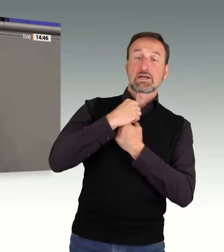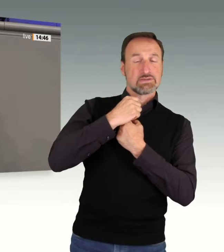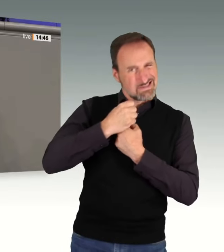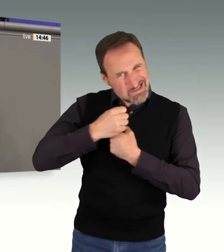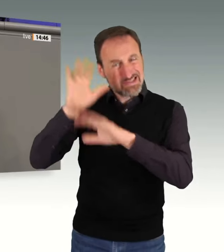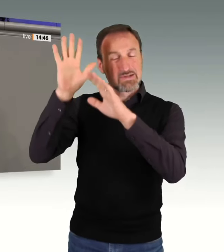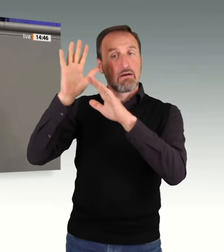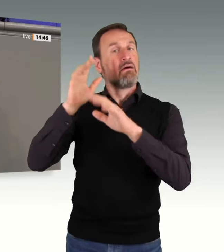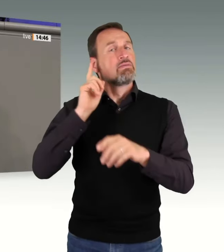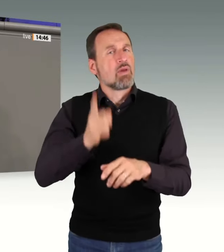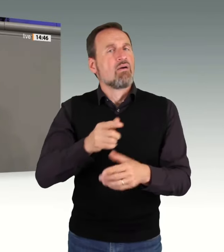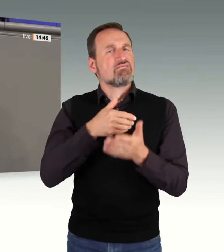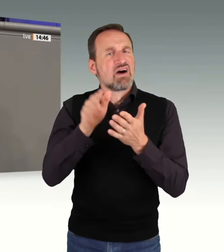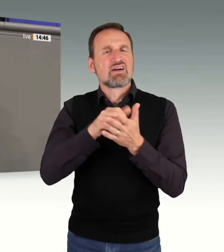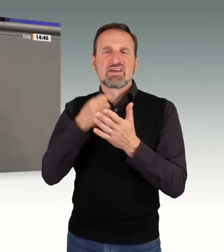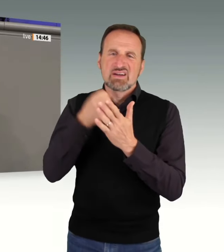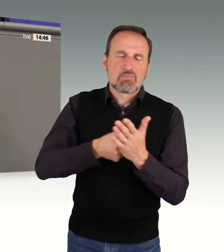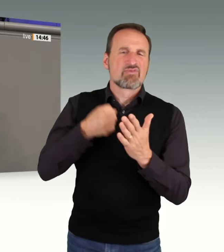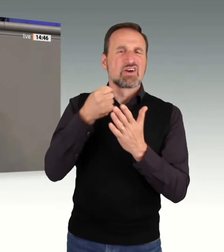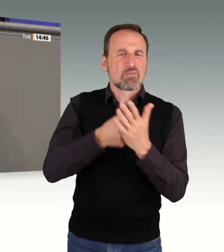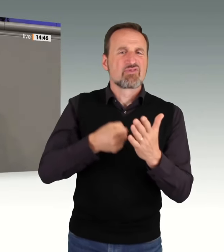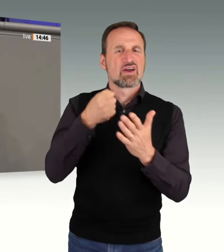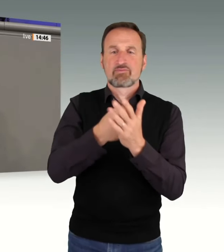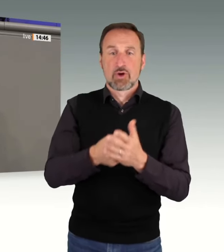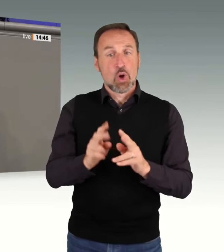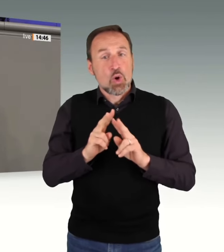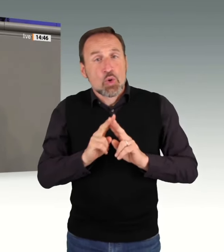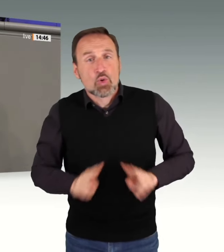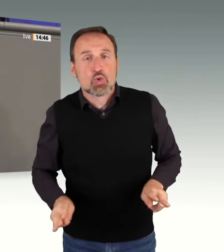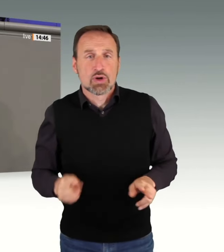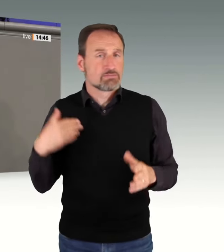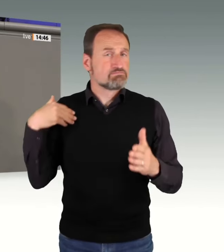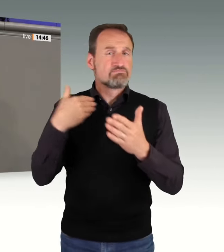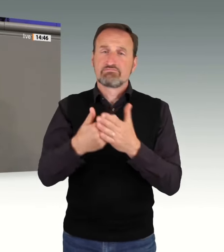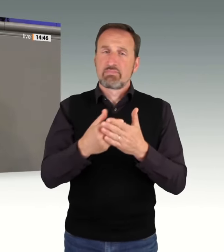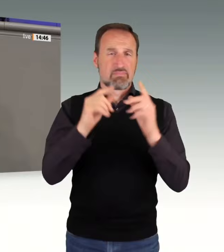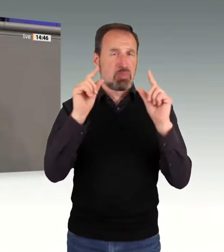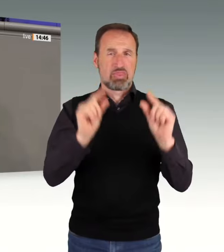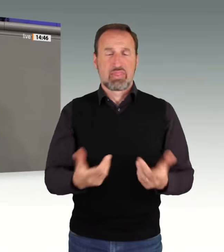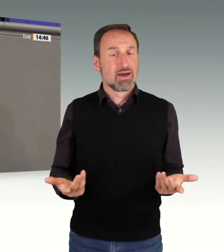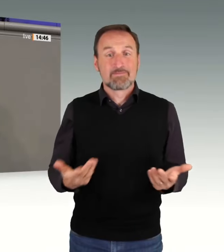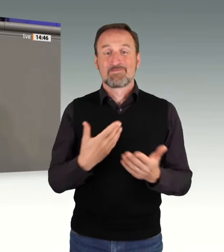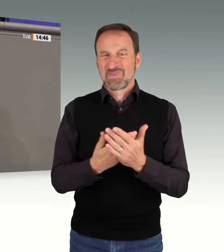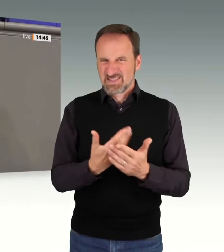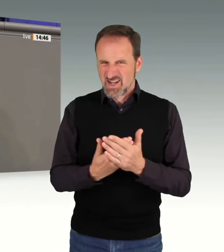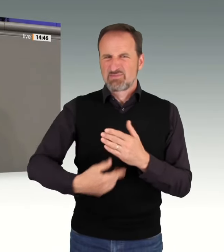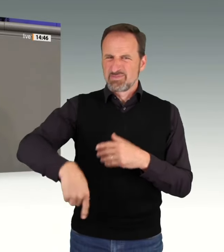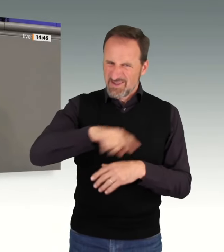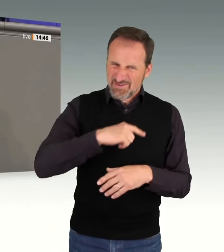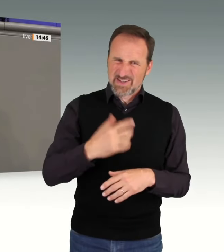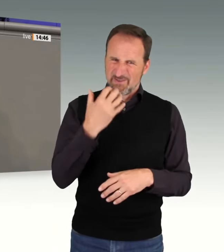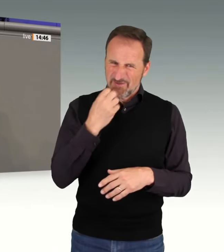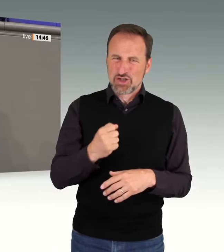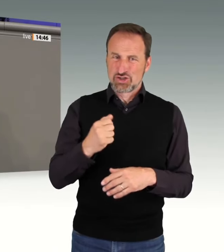gerade deshalb, jetzt nach diesem Krieg, streben wir keine Erniedrigung auf der Erde zu lassen,